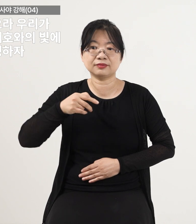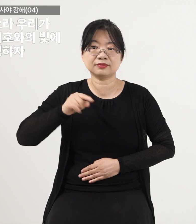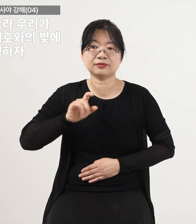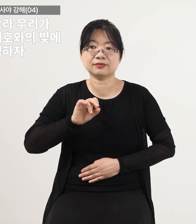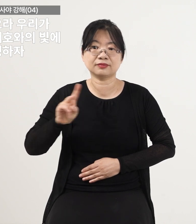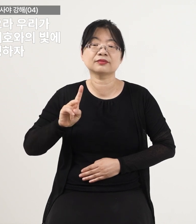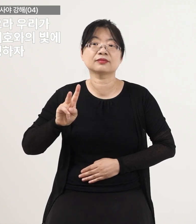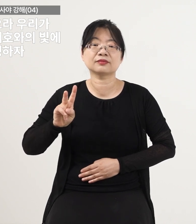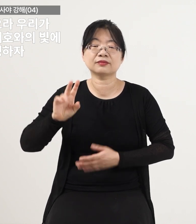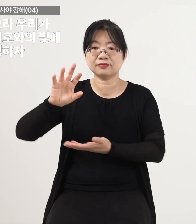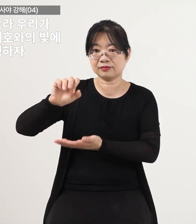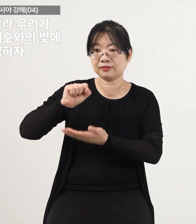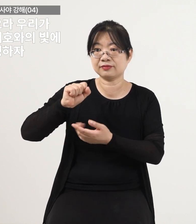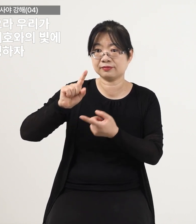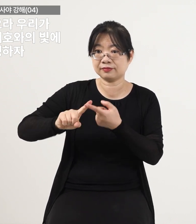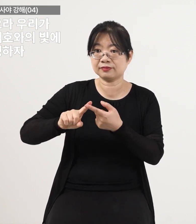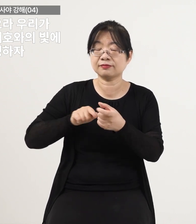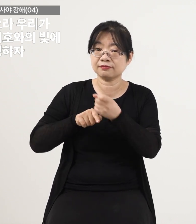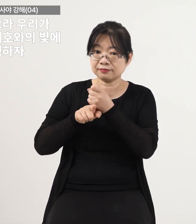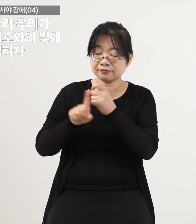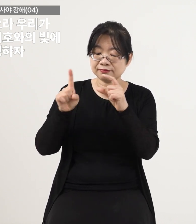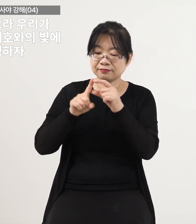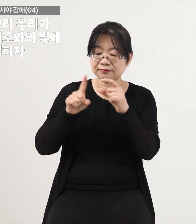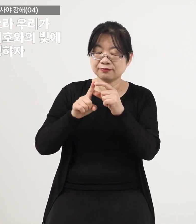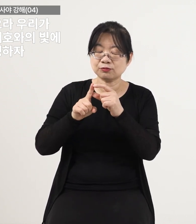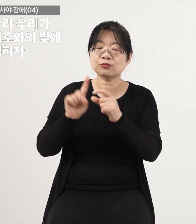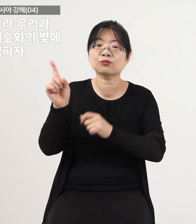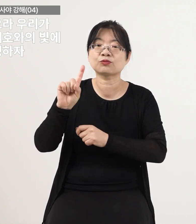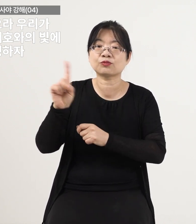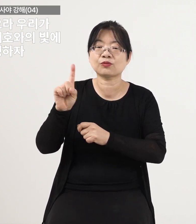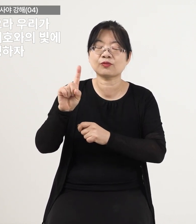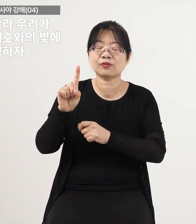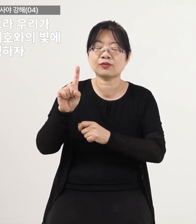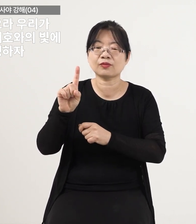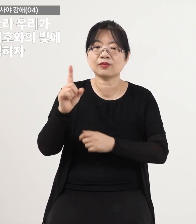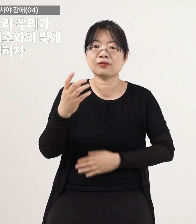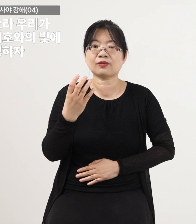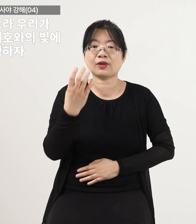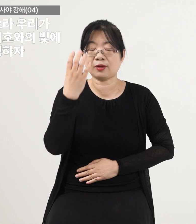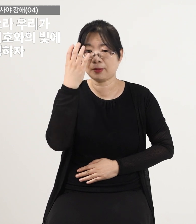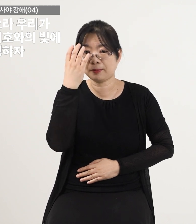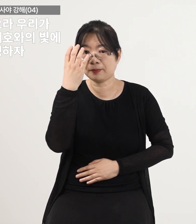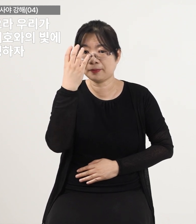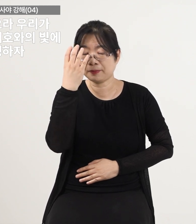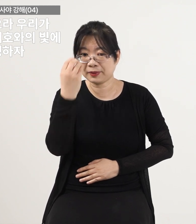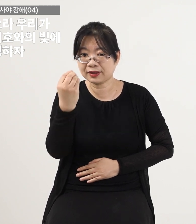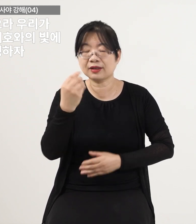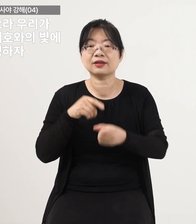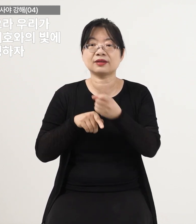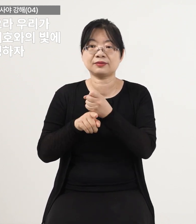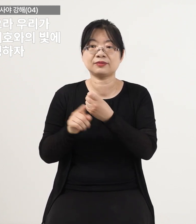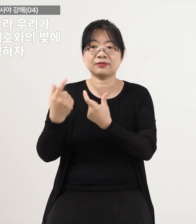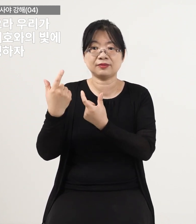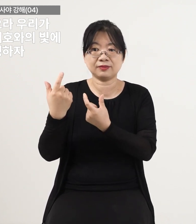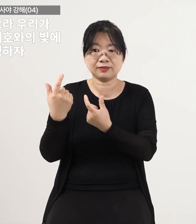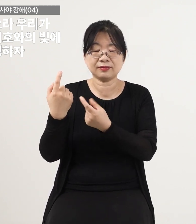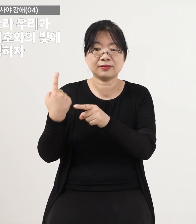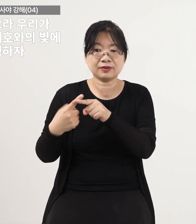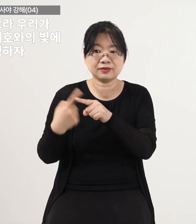받은 바 그랬어요. 받은 바. 이 받았다라는 말은 보았다라는 뜻이기도 합니다.